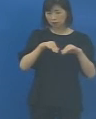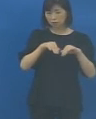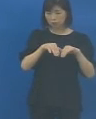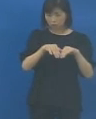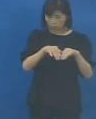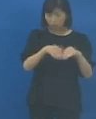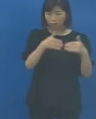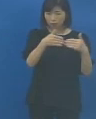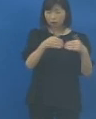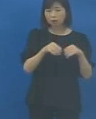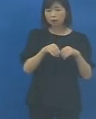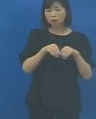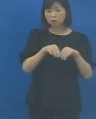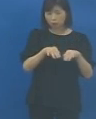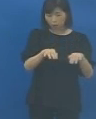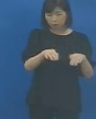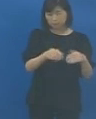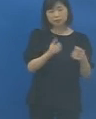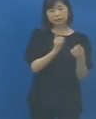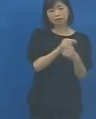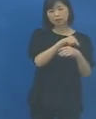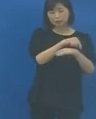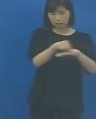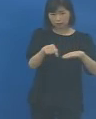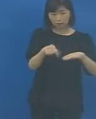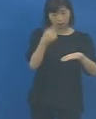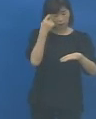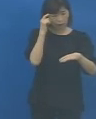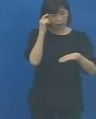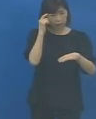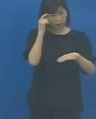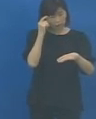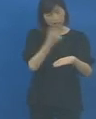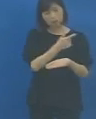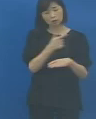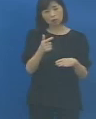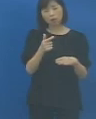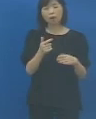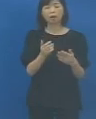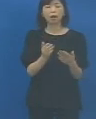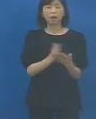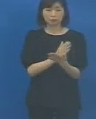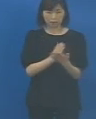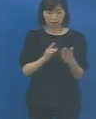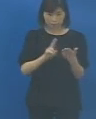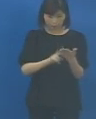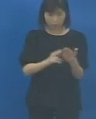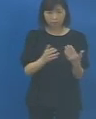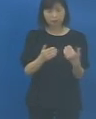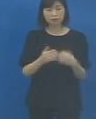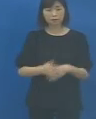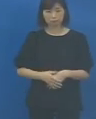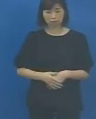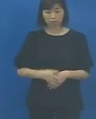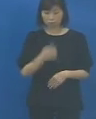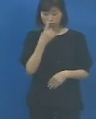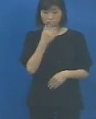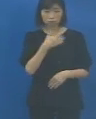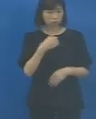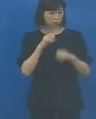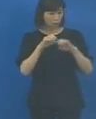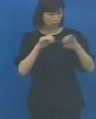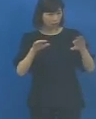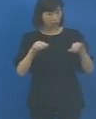は万全になされた上で物事を考えていくべきだと思います。私ども呼びかけておりますのは、この夏の間